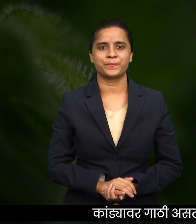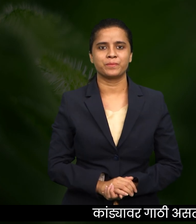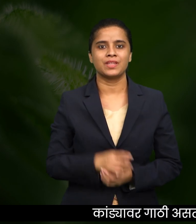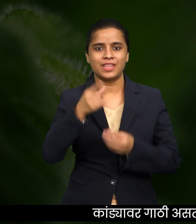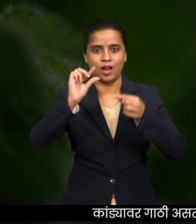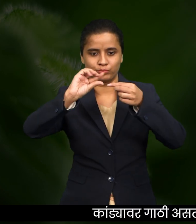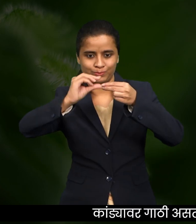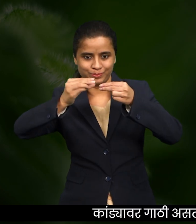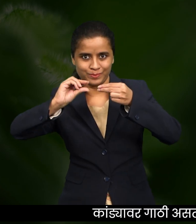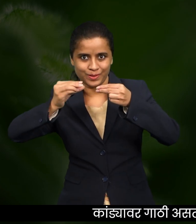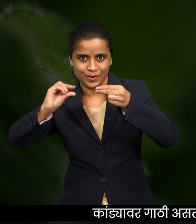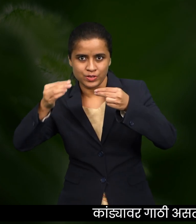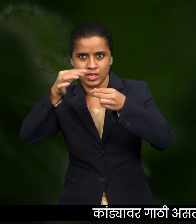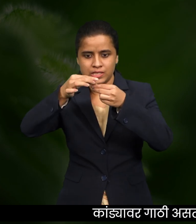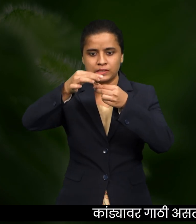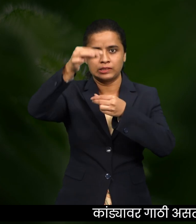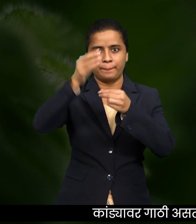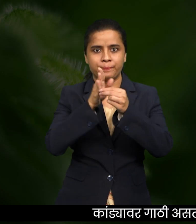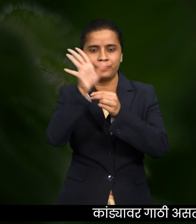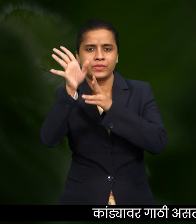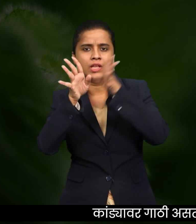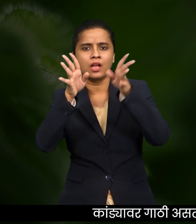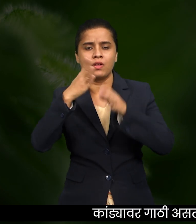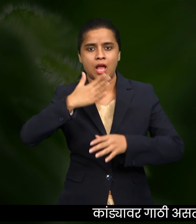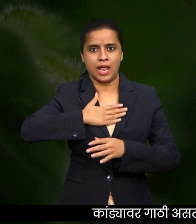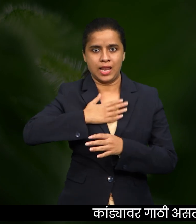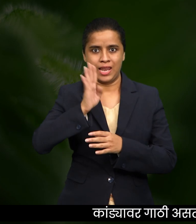कांड्यावर गाठी असतात ज्यातून पाने बाहेर येतात.